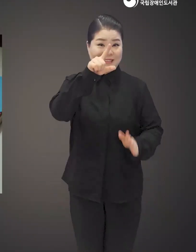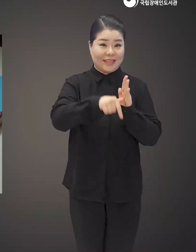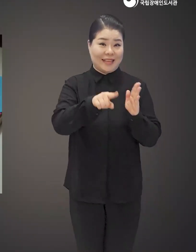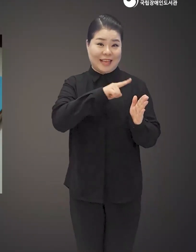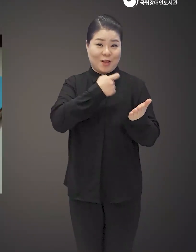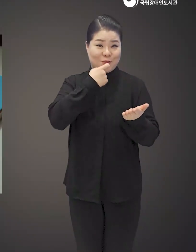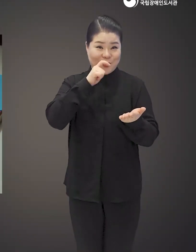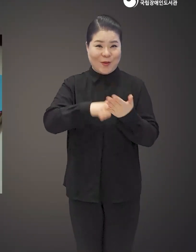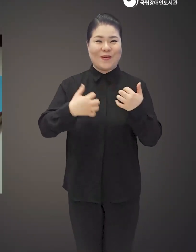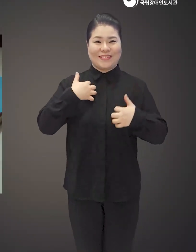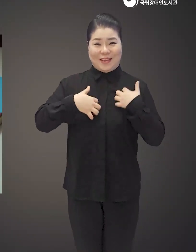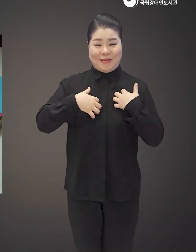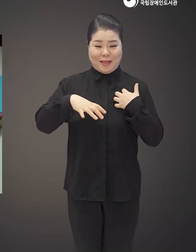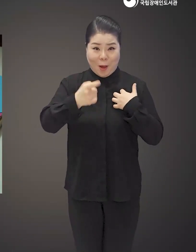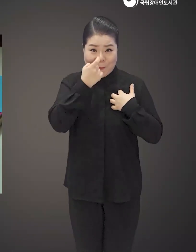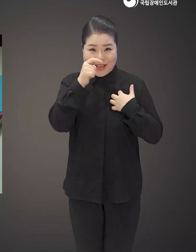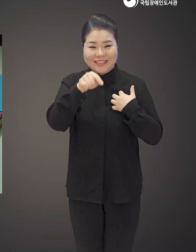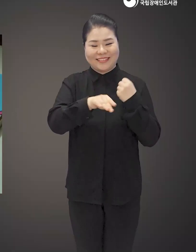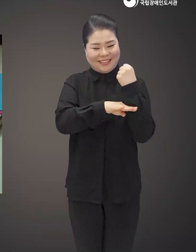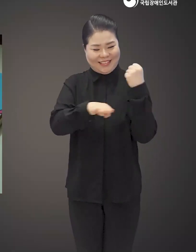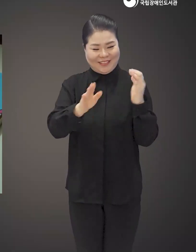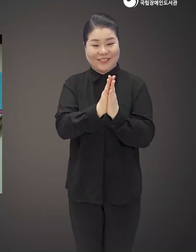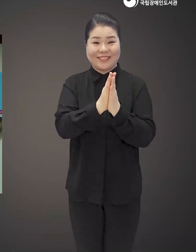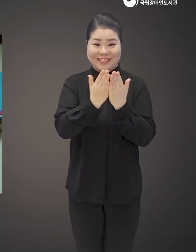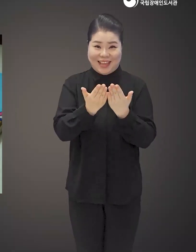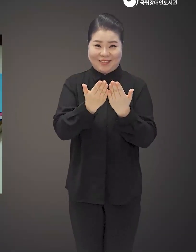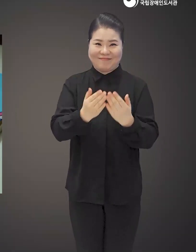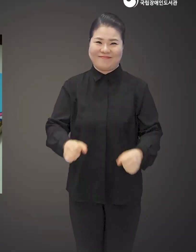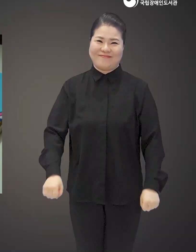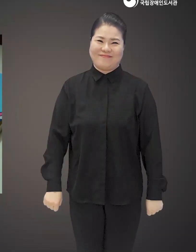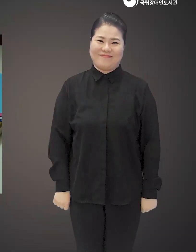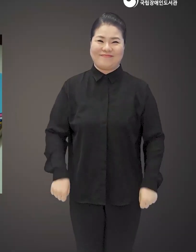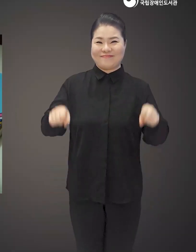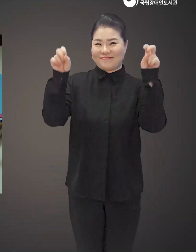그럴 때 가장 적합한 쉽고 재미있는 입문용 가이드북,